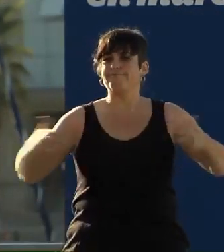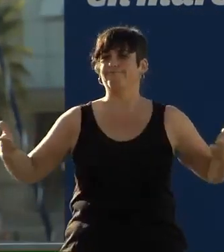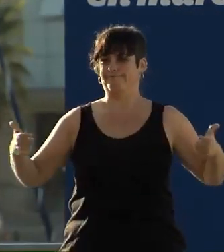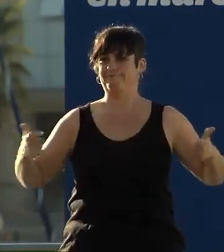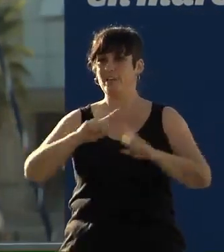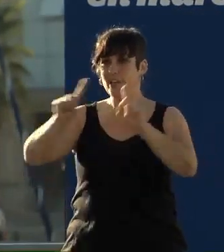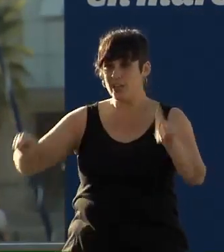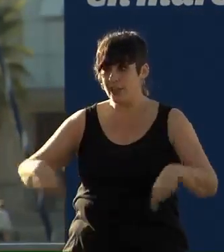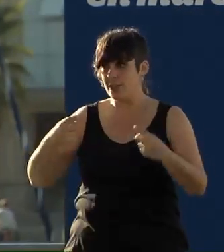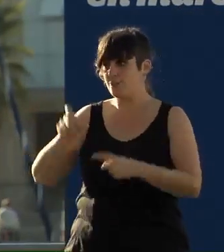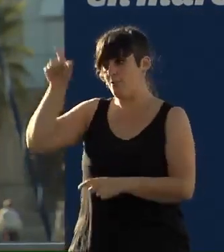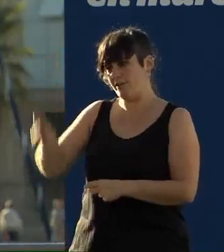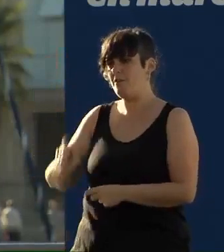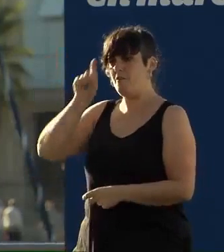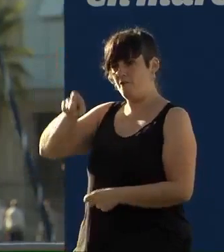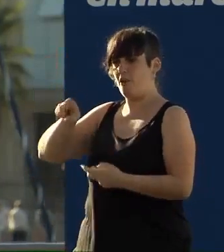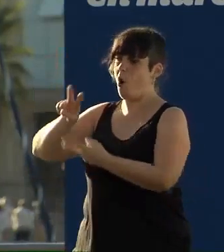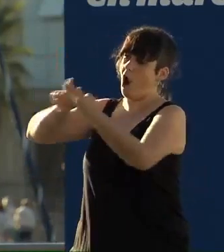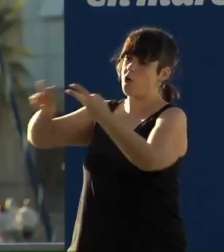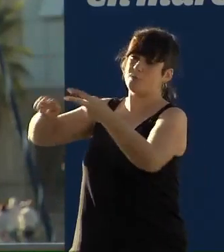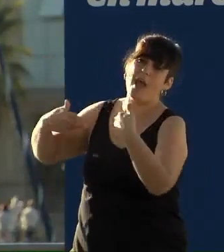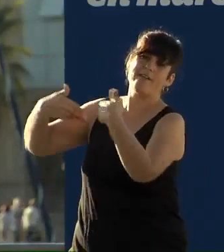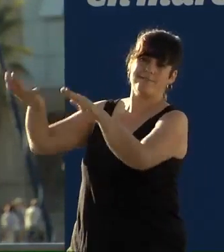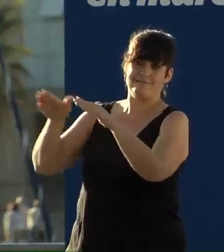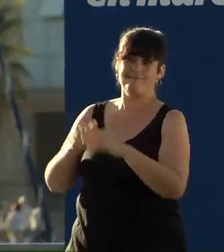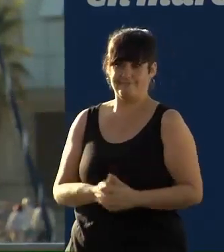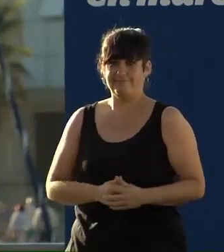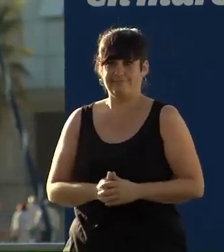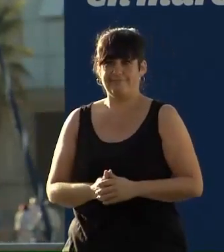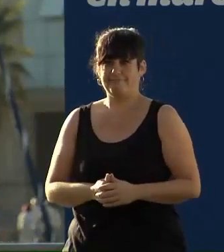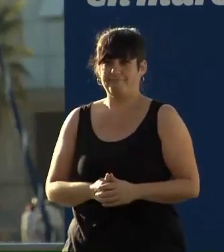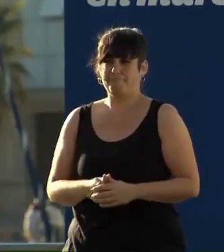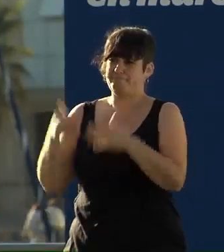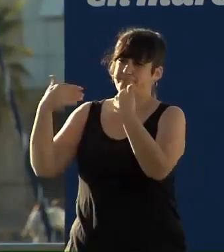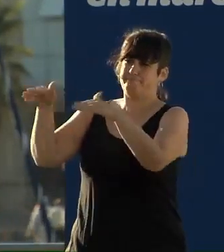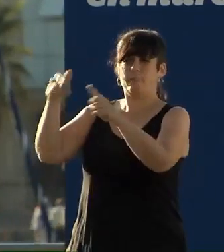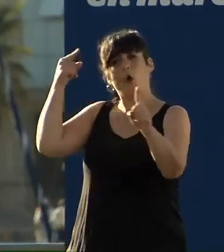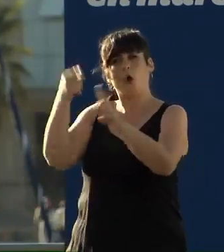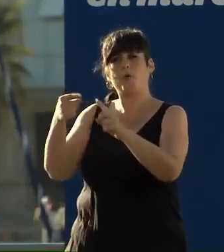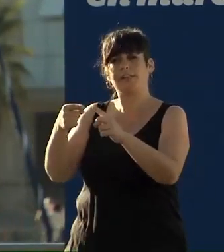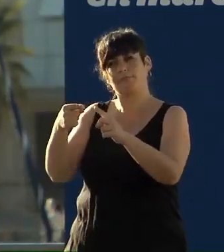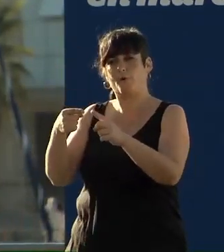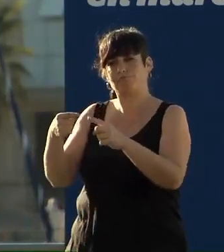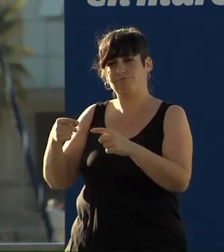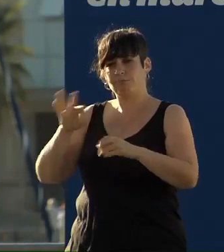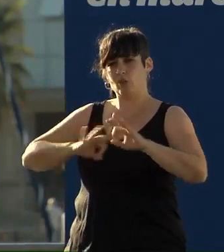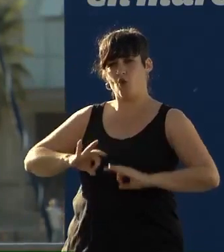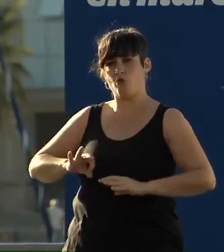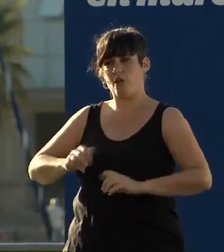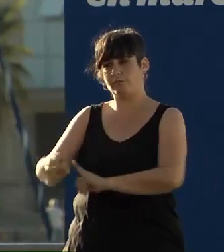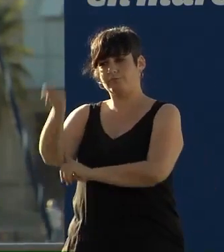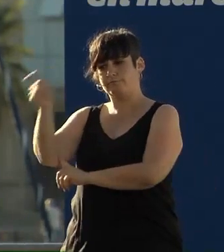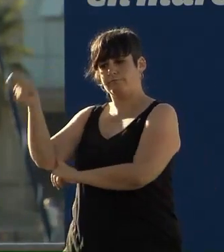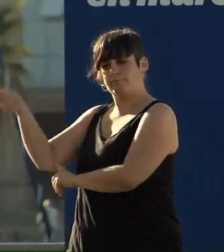Alberto Núñez de los Peares e mandalo ali a pescar troitas se ainda existen.